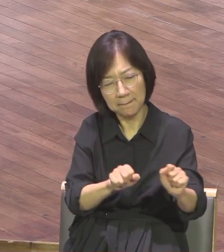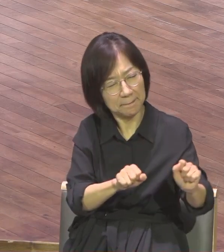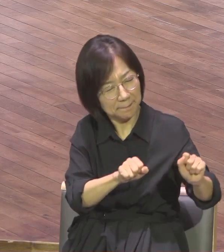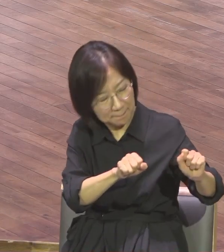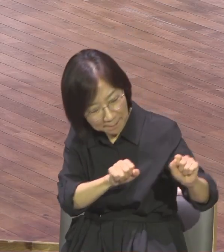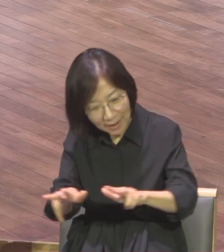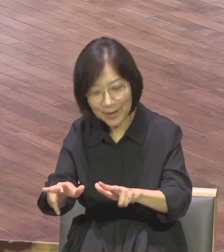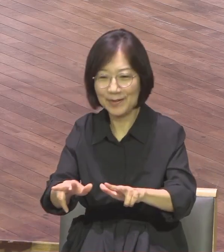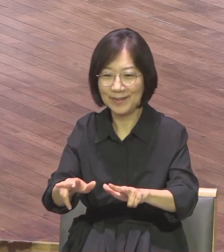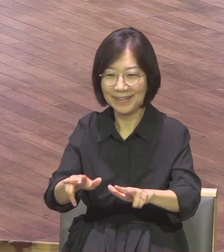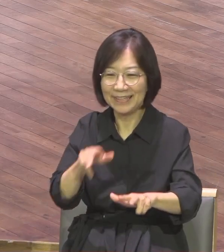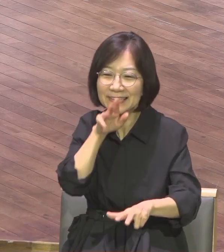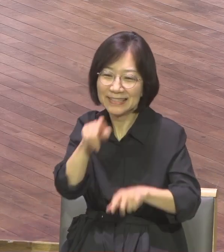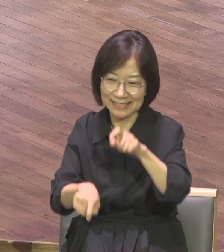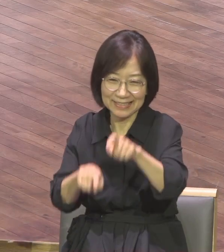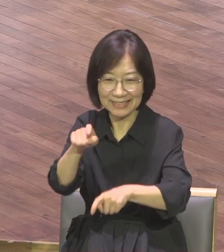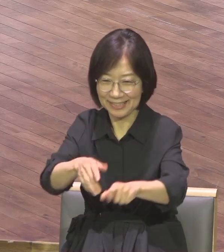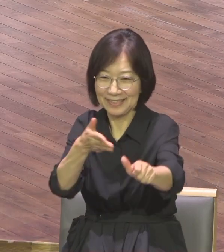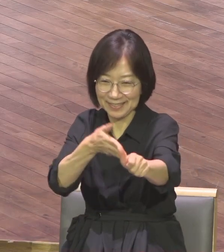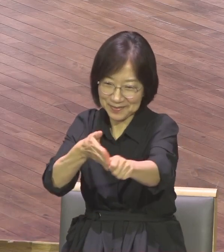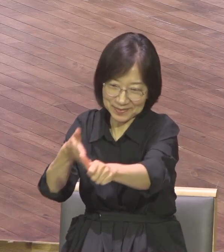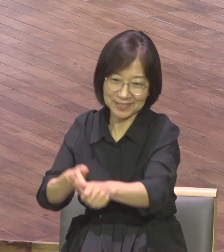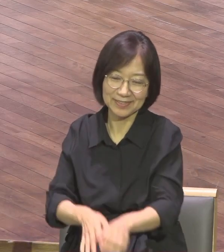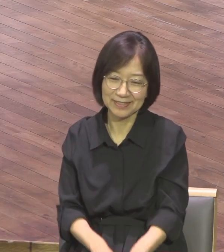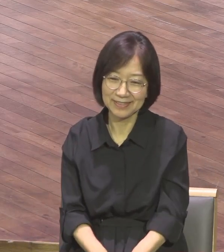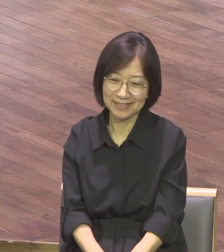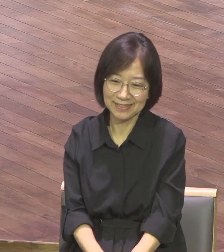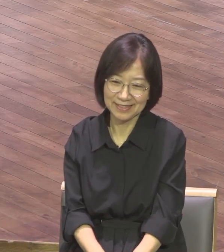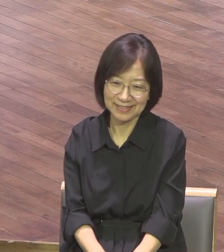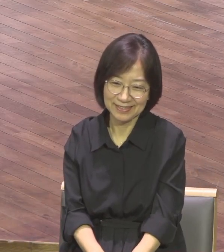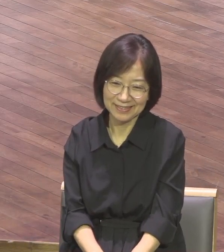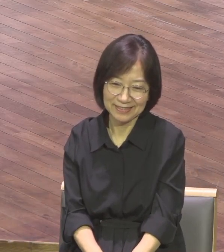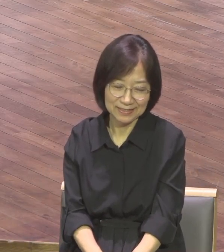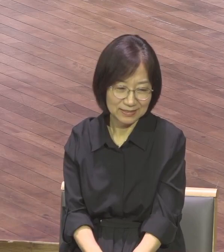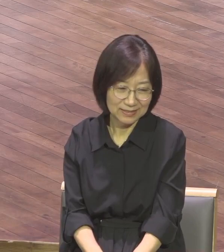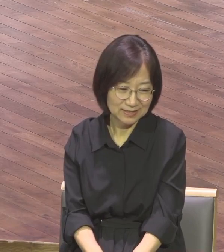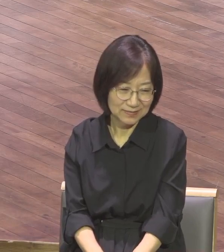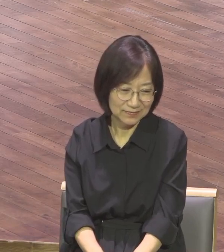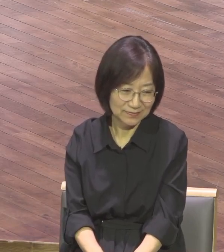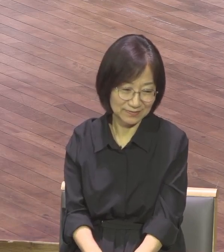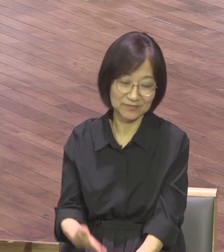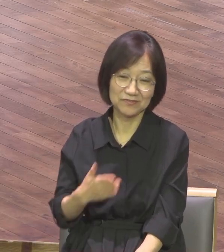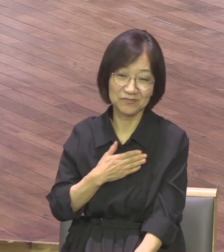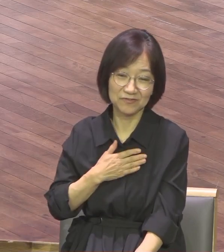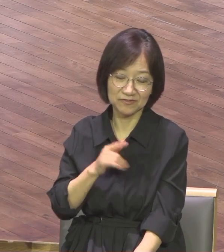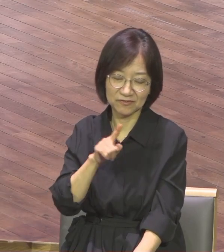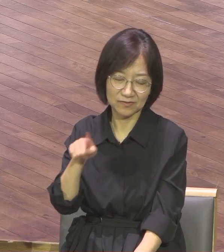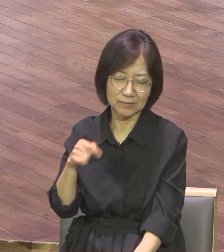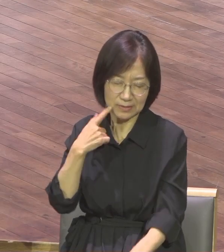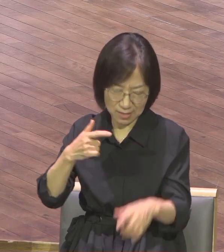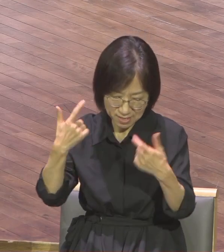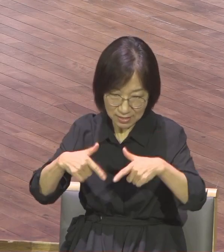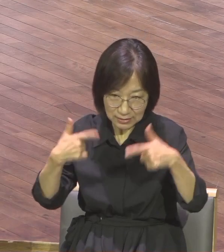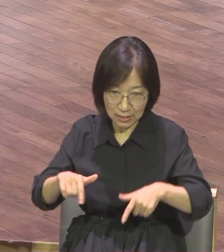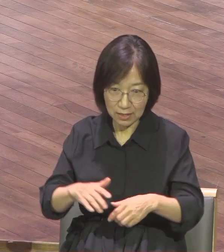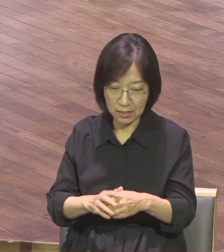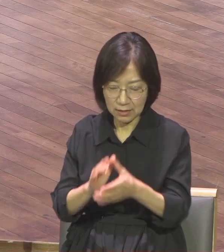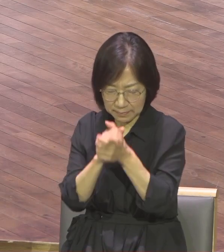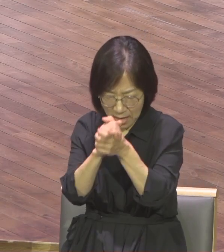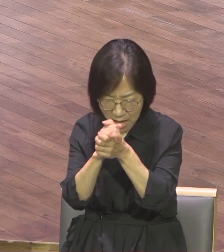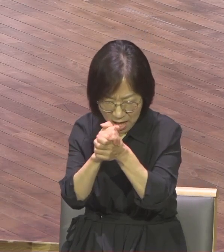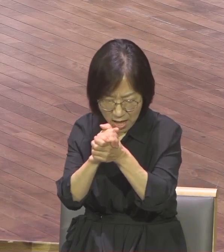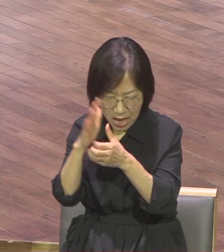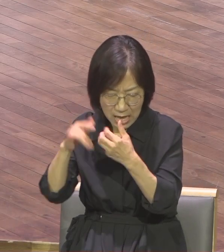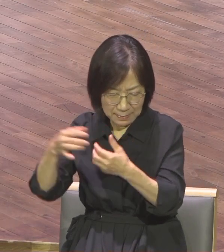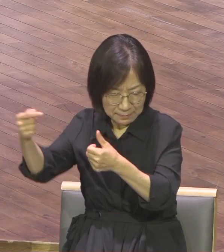무조건 적시로. 실행입니다. 실행. 그래서 살아왔어요. 저는 모태 신앙생활 하면서 하나님께 쓰임 받고 난